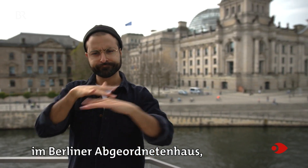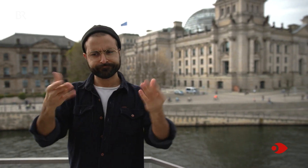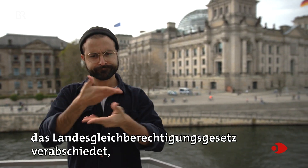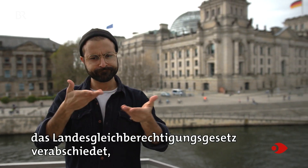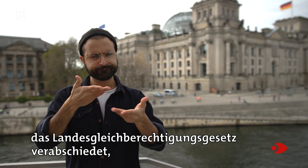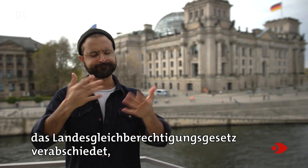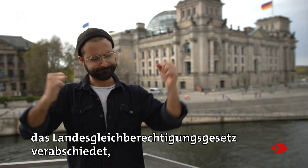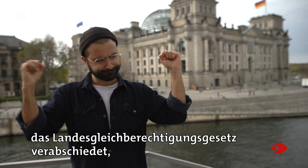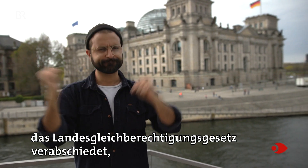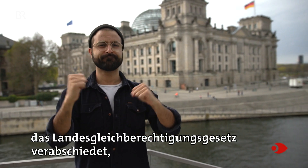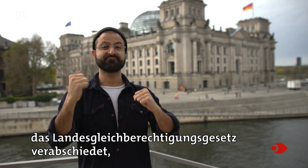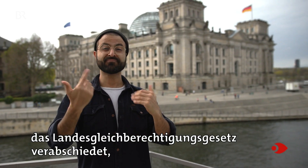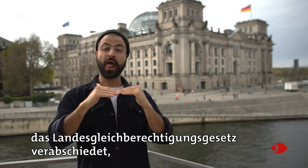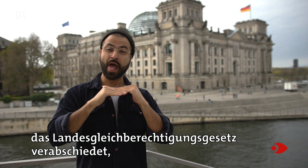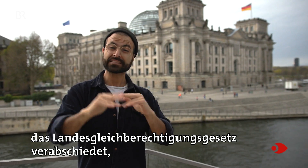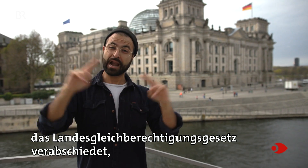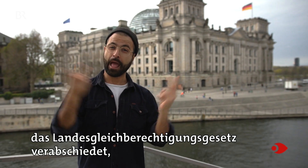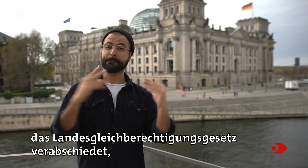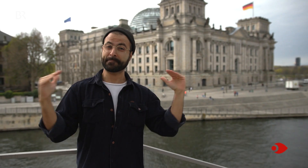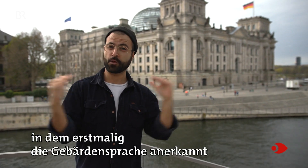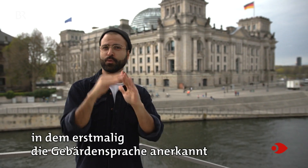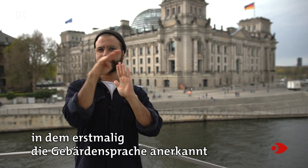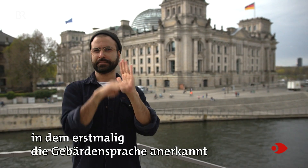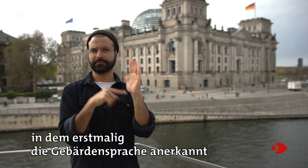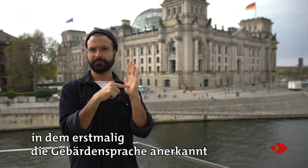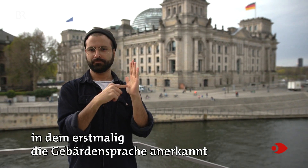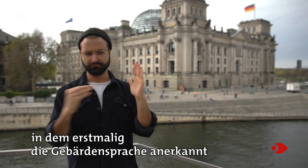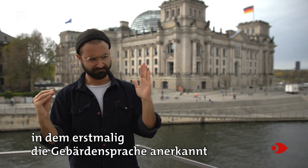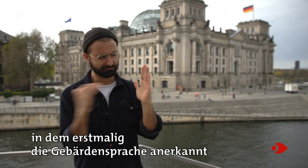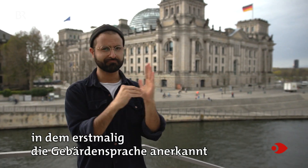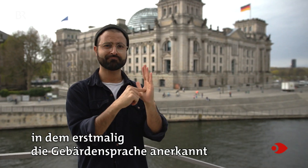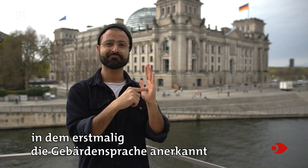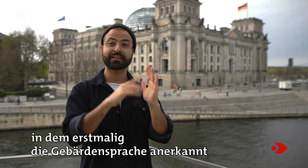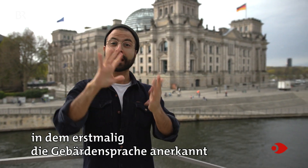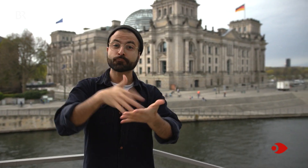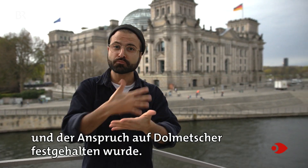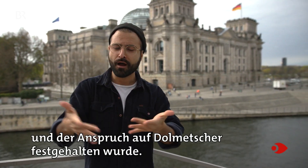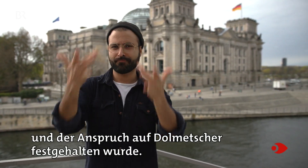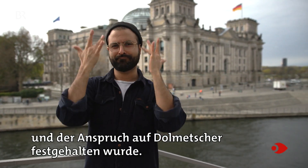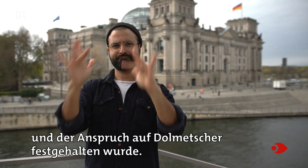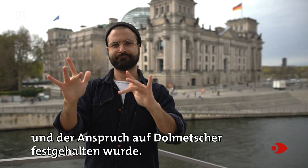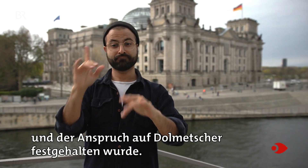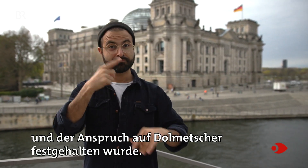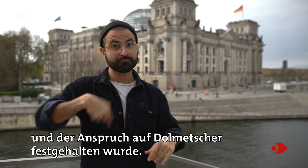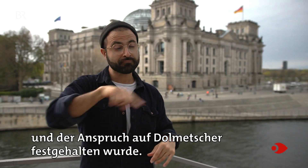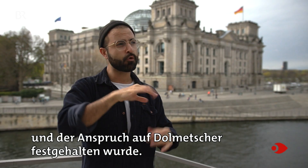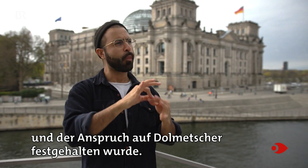das Landesgleichberechtigungsgesetz verabschiedet, in dem erstmalig die Gebärdensprache anerkannt und der Anspruch auf Dolmetscher festgehalten